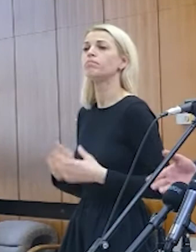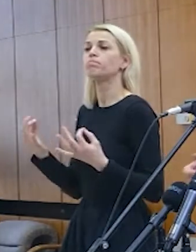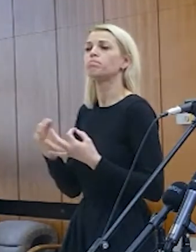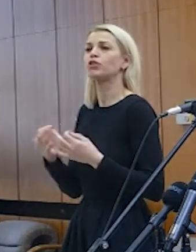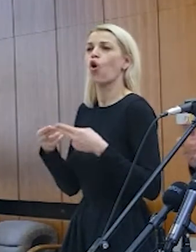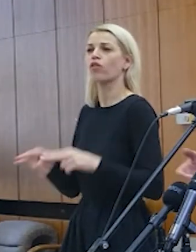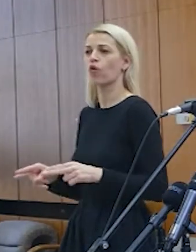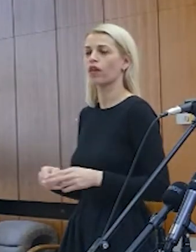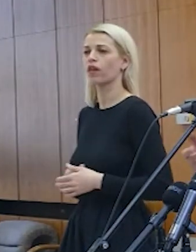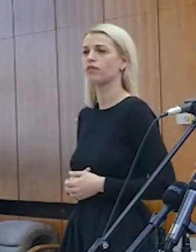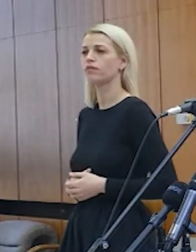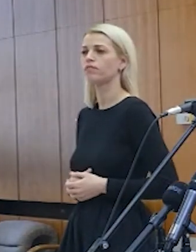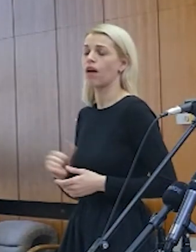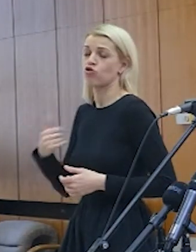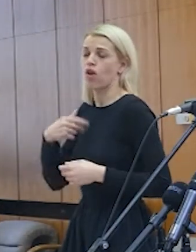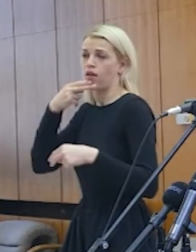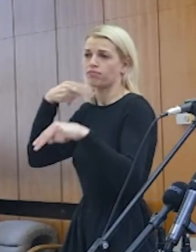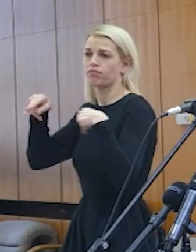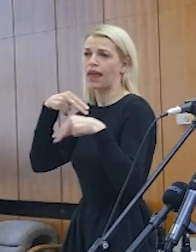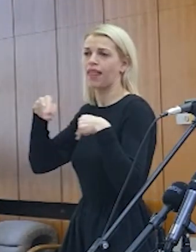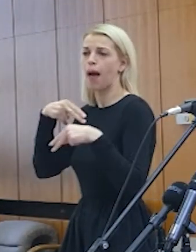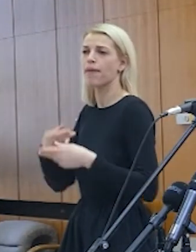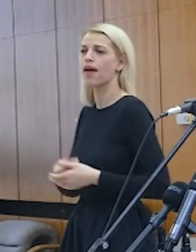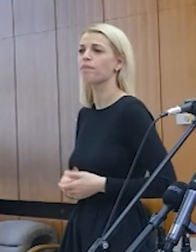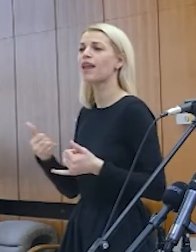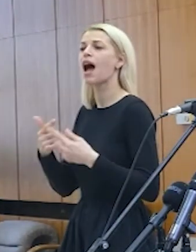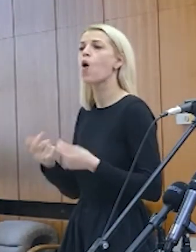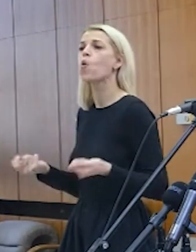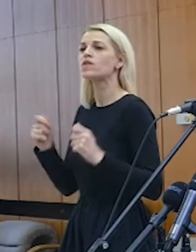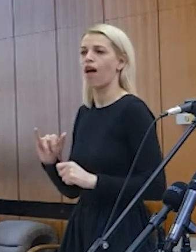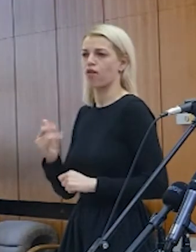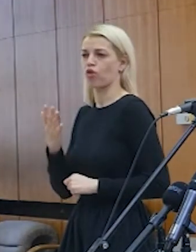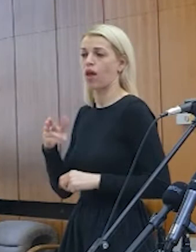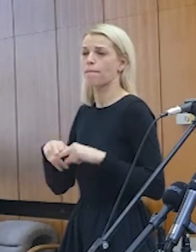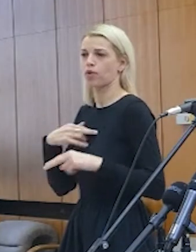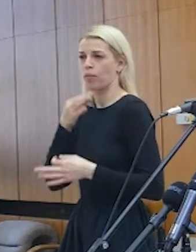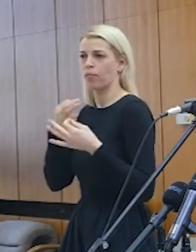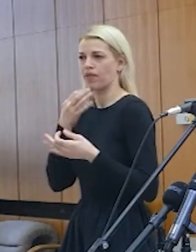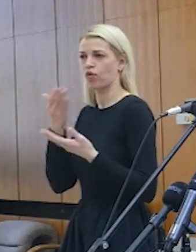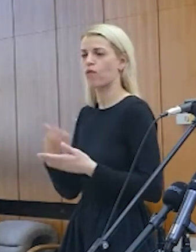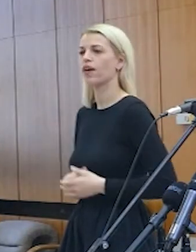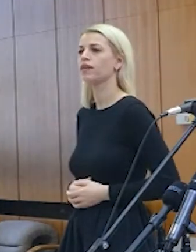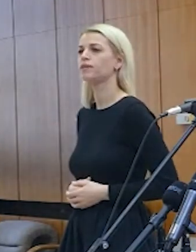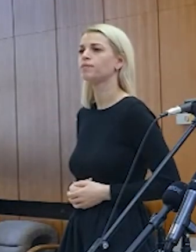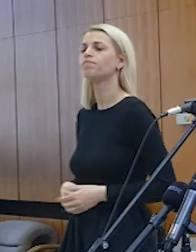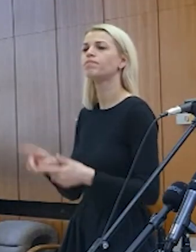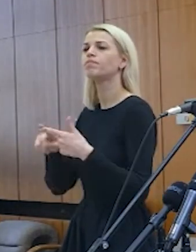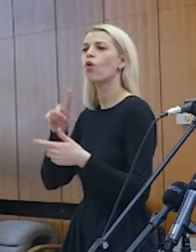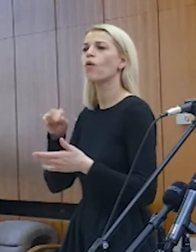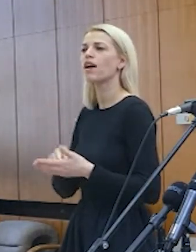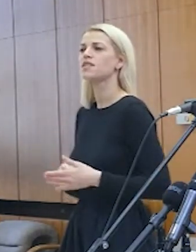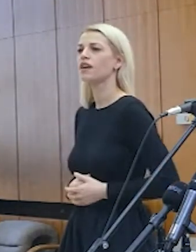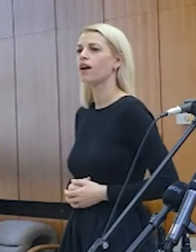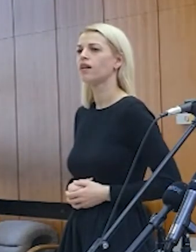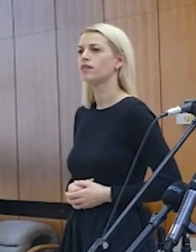otvorené? Je to otvorené, ešte jednáme a nie je to teraz uzavreté, ja vás budem potom informovať. Ďalšia otázka. Ako reagujete na pani